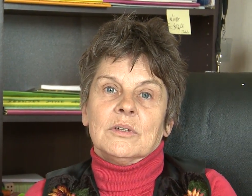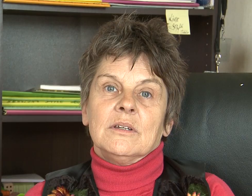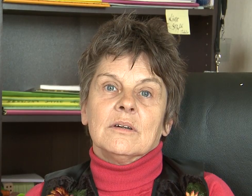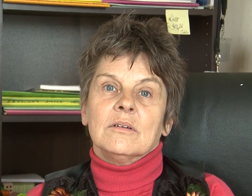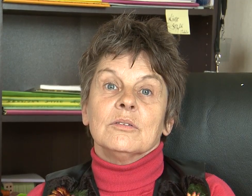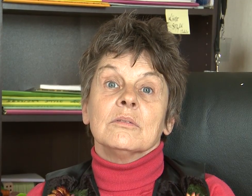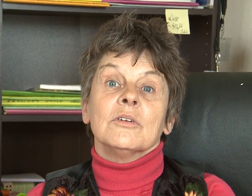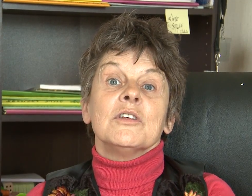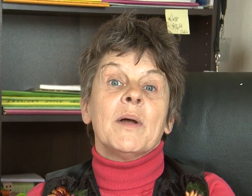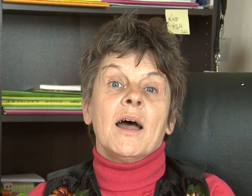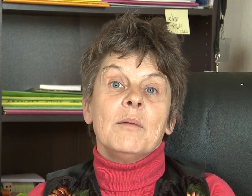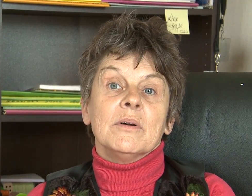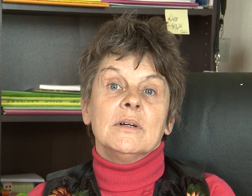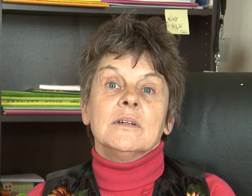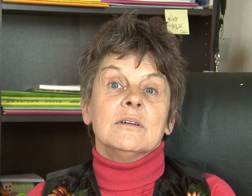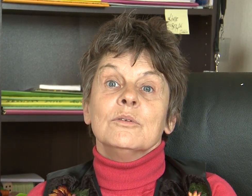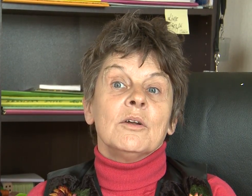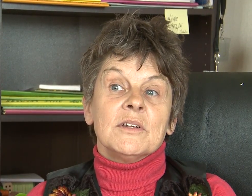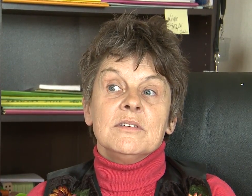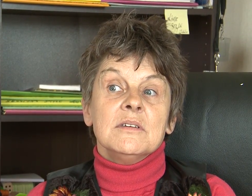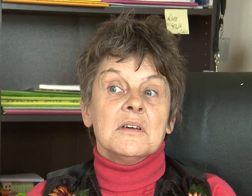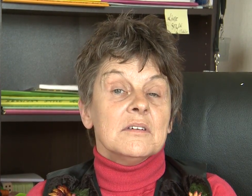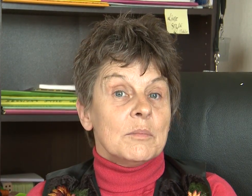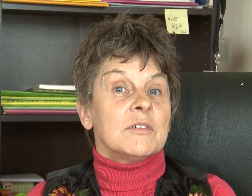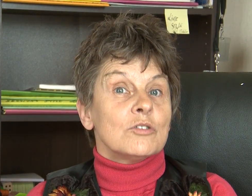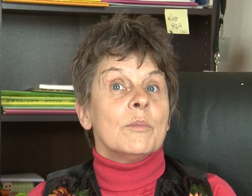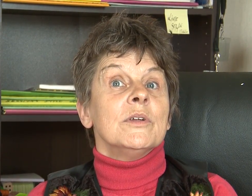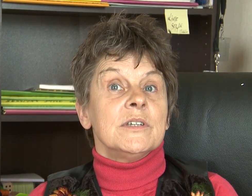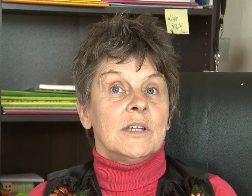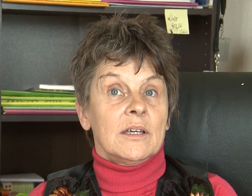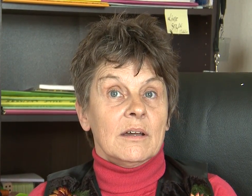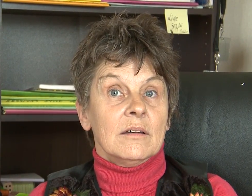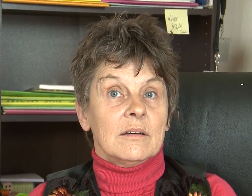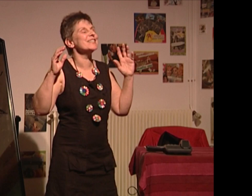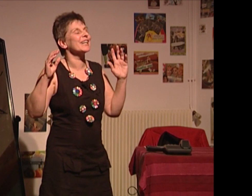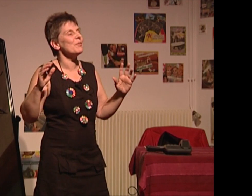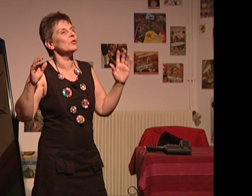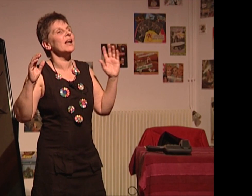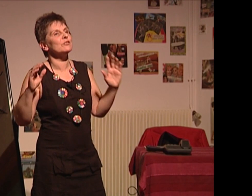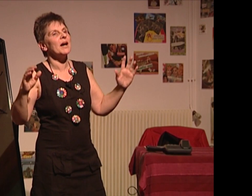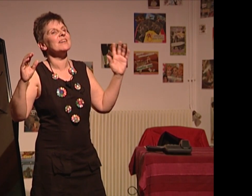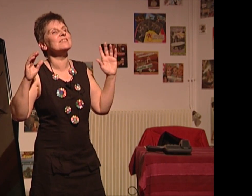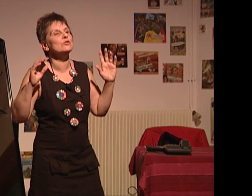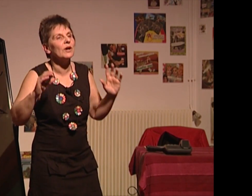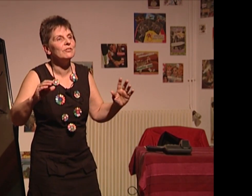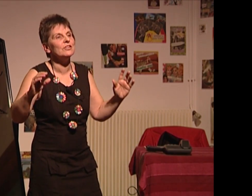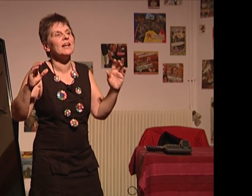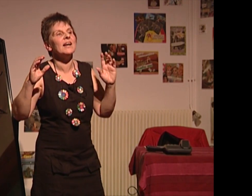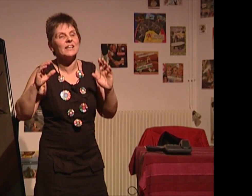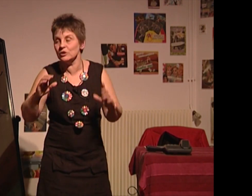C'est-à-dire, si on n'enseigne pas l'arabe ou la langue des signes, c'est parce qu'il y a un choix politique derrière. J'ai créé la SMA, la signographie, l'écriture de